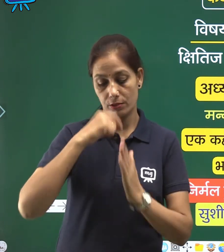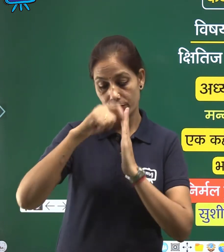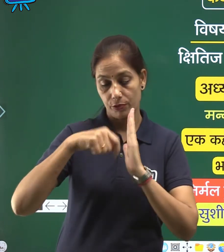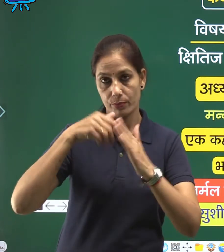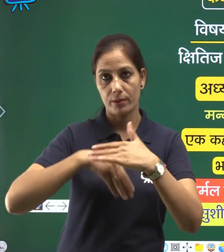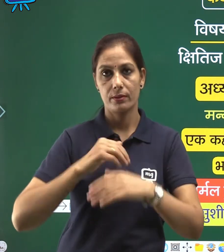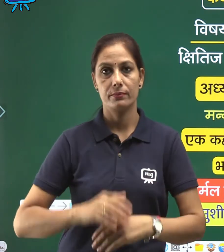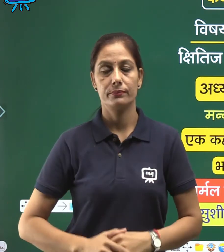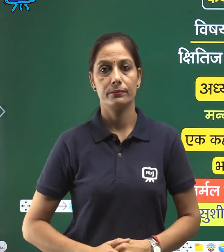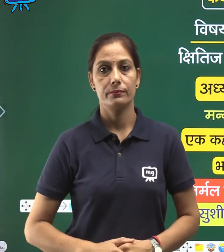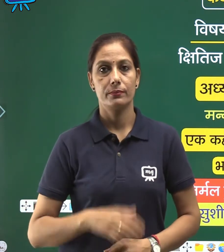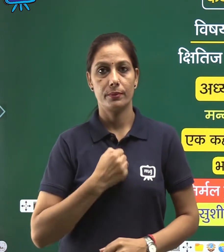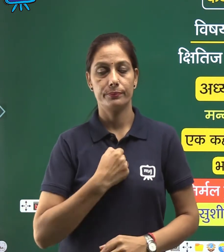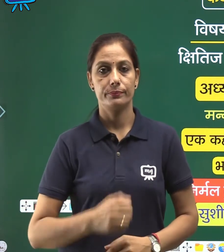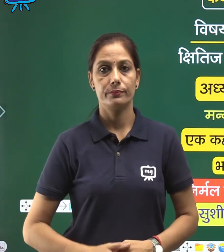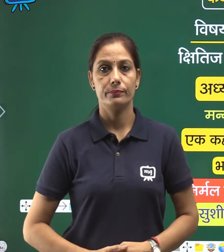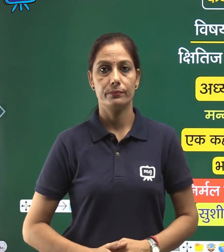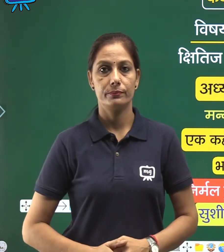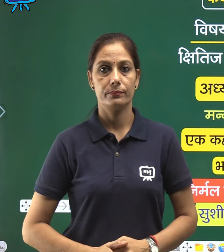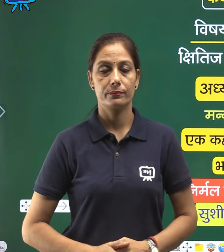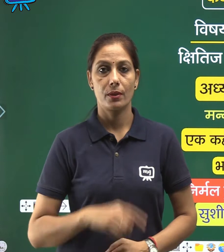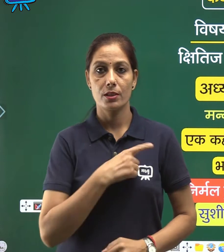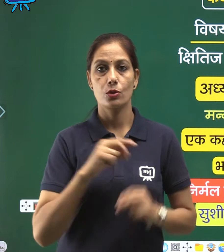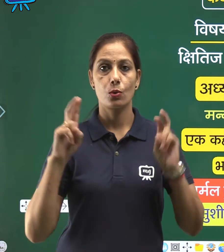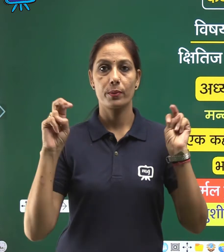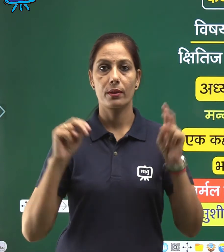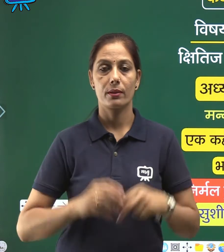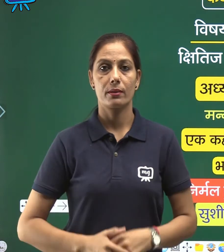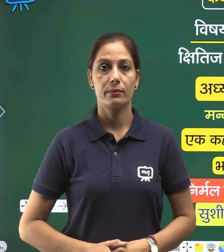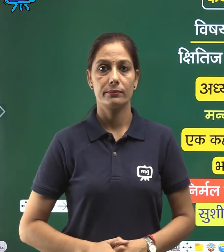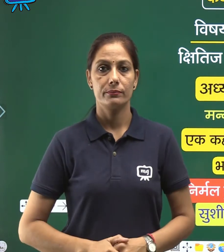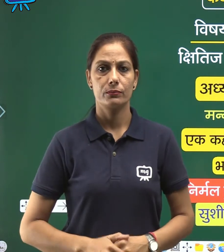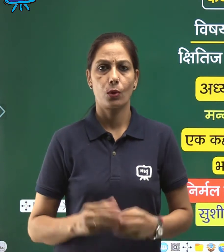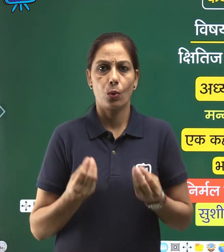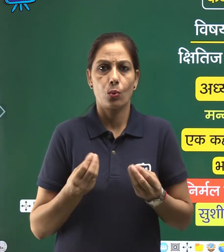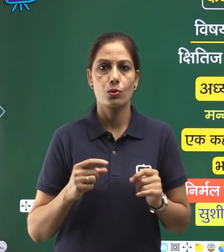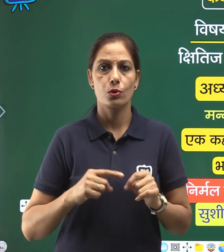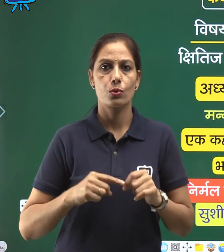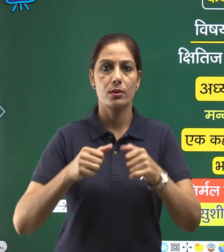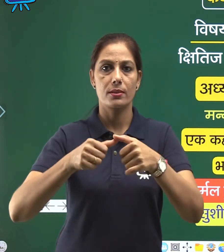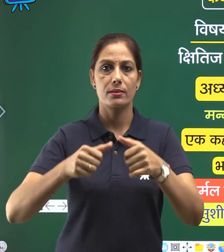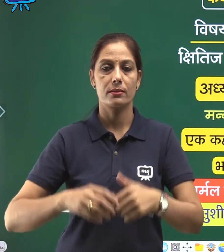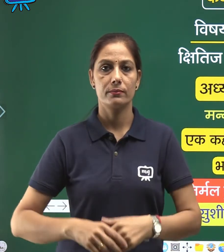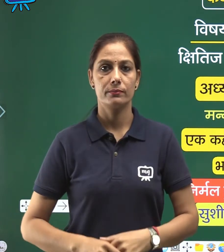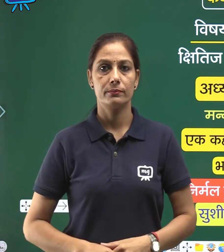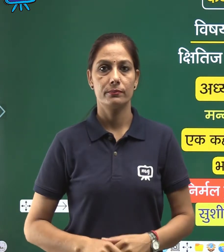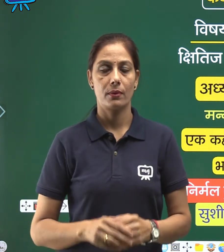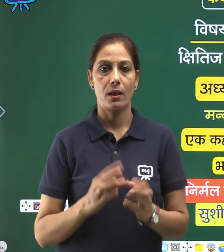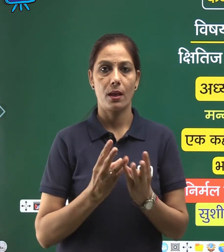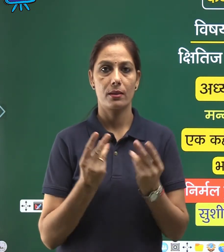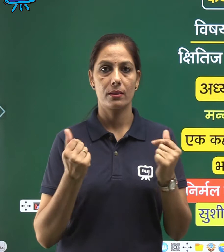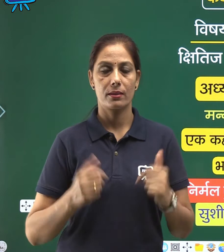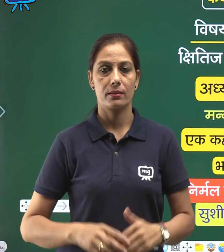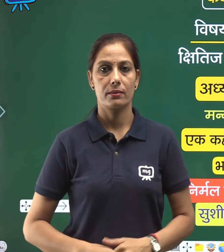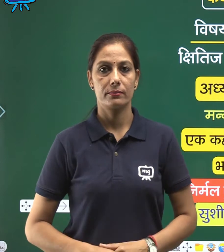में हम इस अध्याय के कुछ प्रश्नोत्तर हल